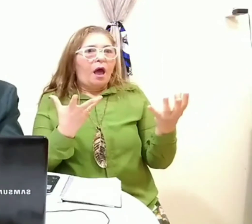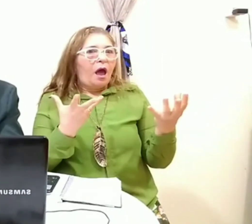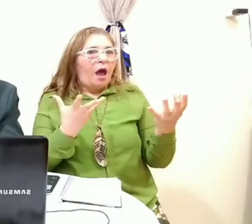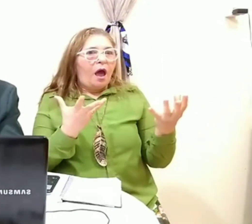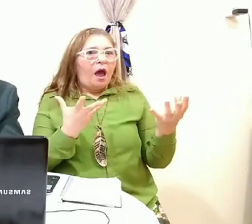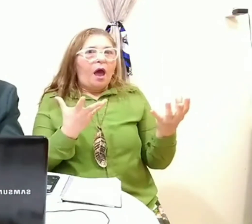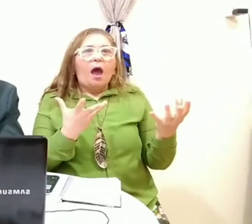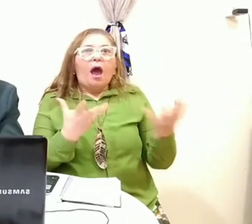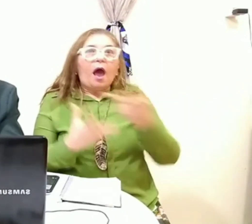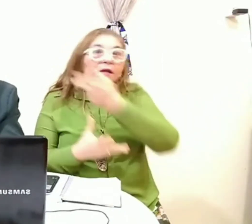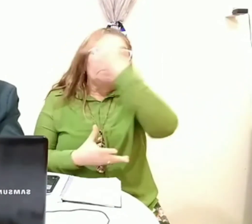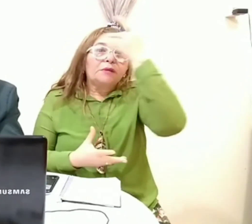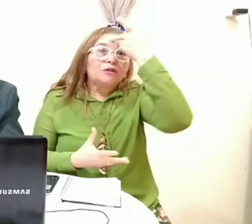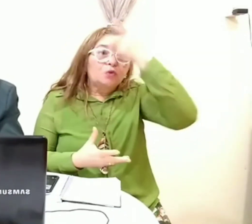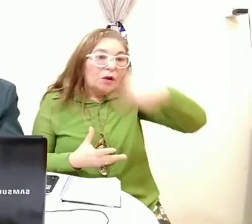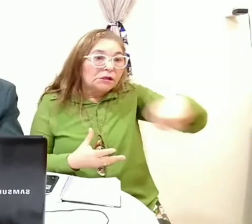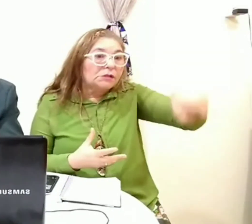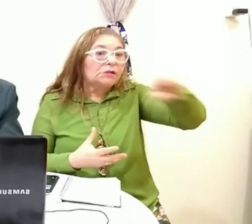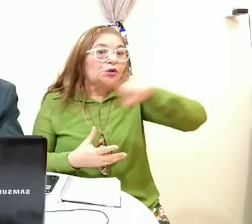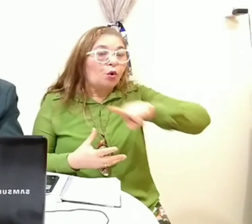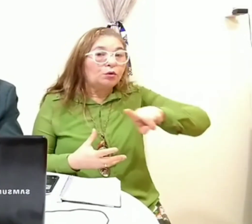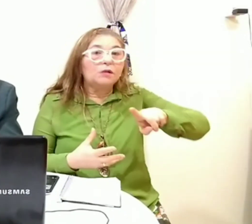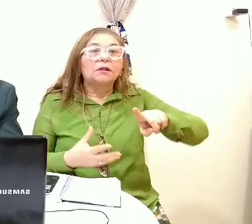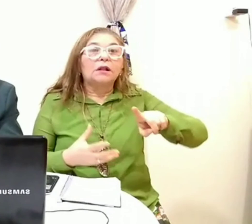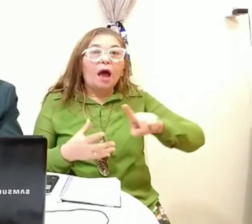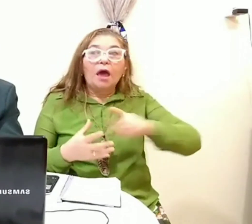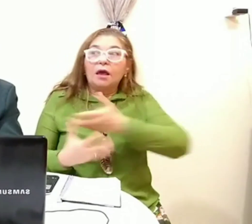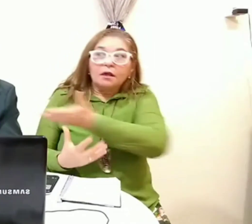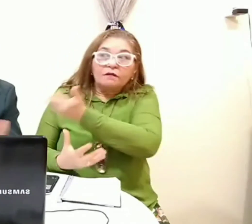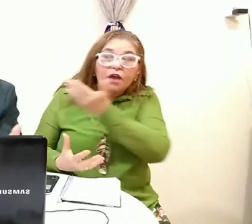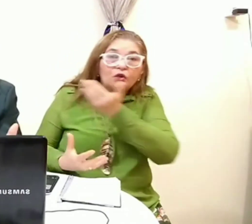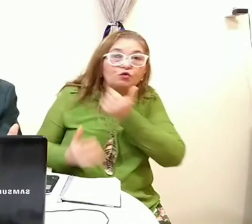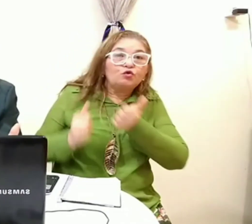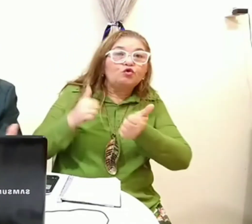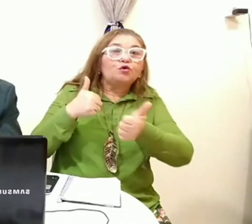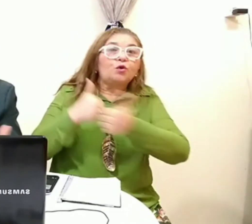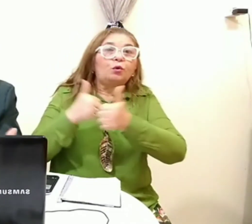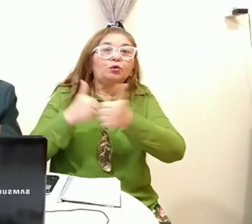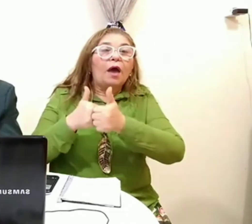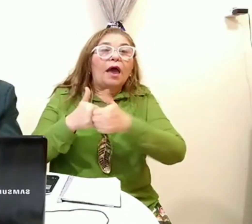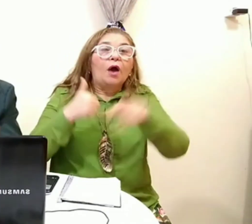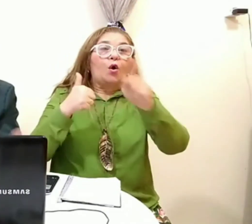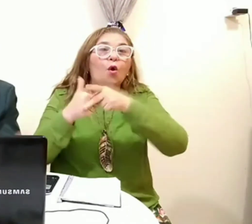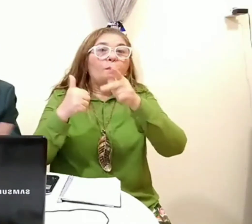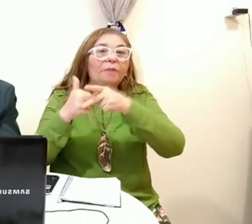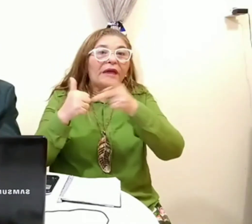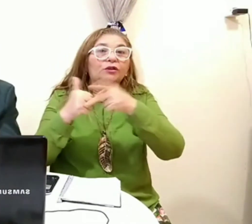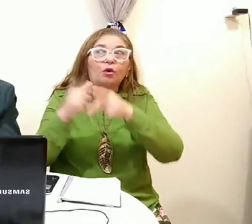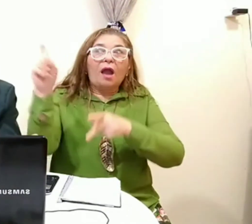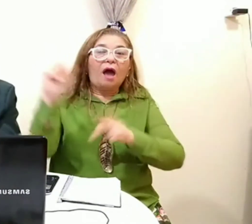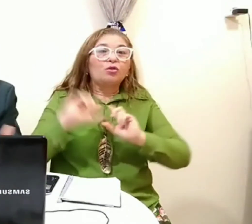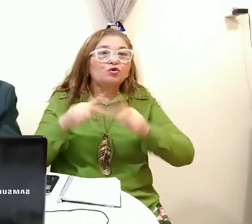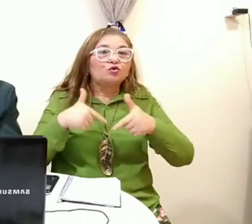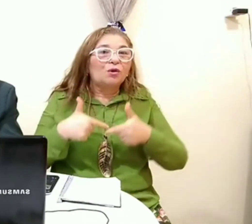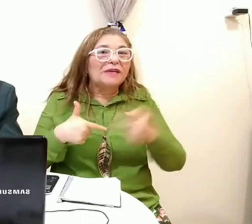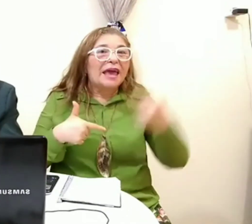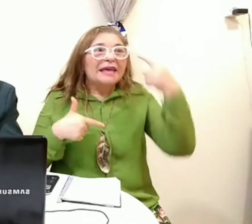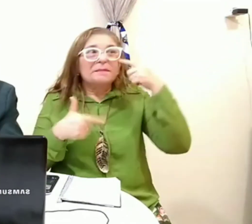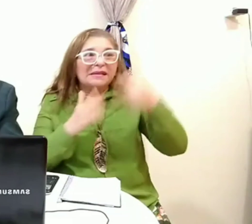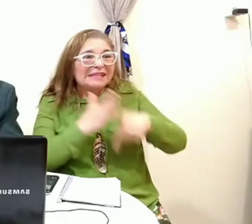da circuncisão, que vieram com Pedro, que também a princípio acreditavam que só os judeus tinham direito